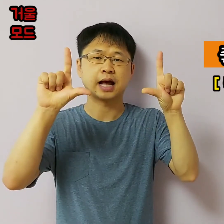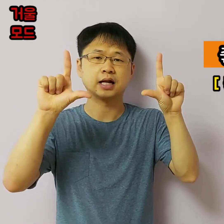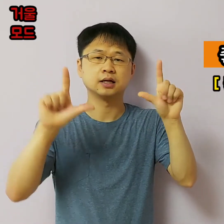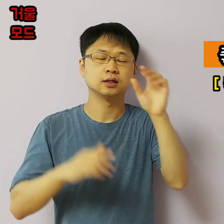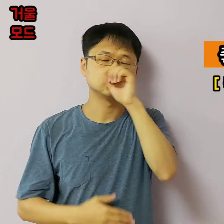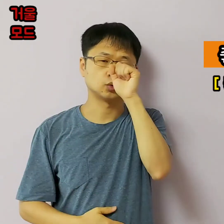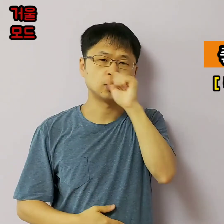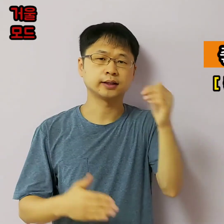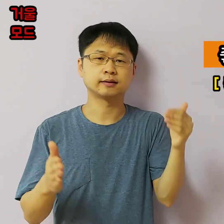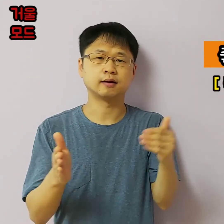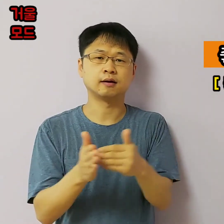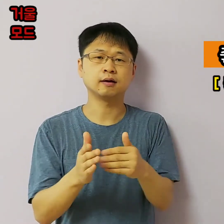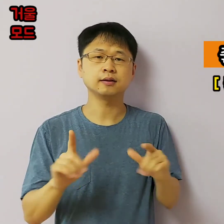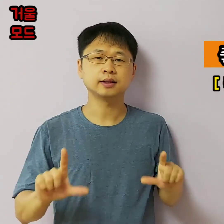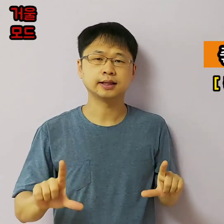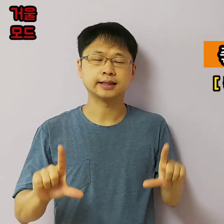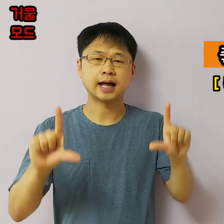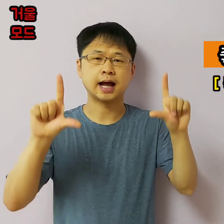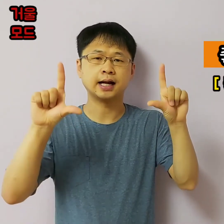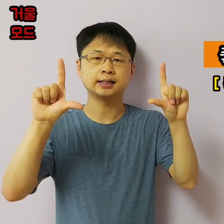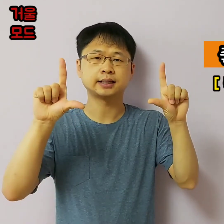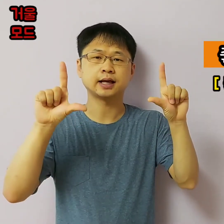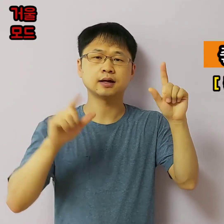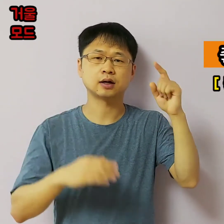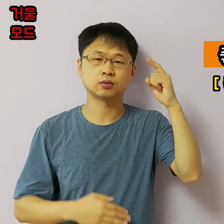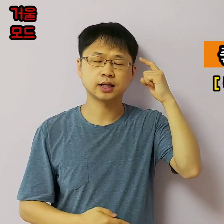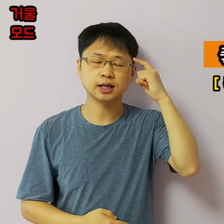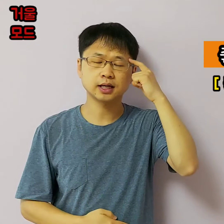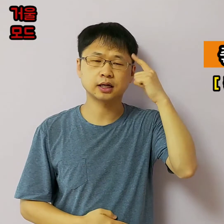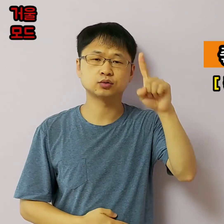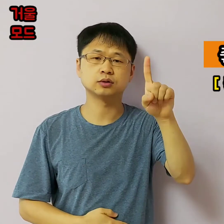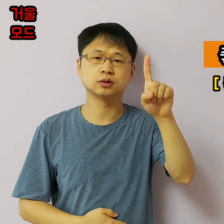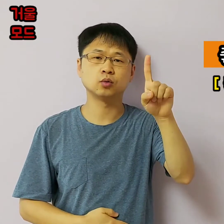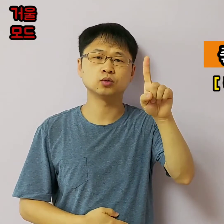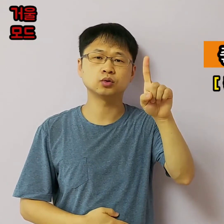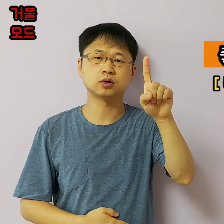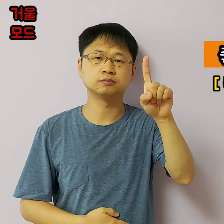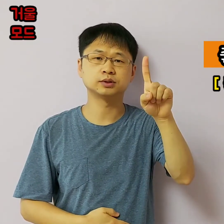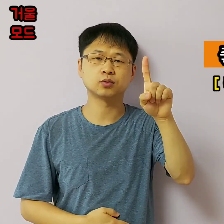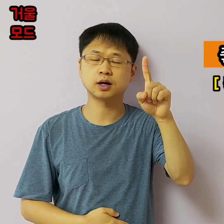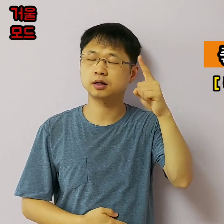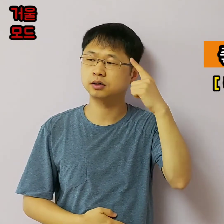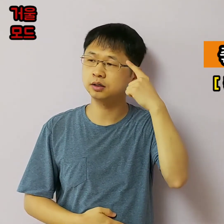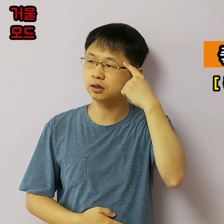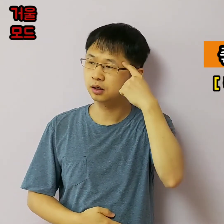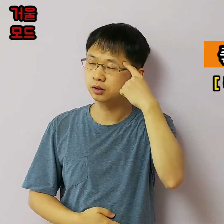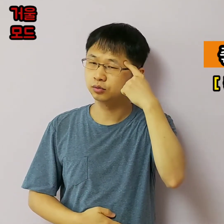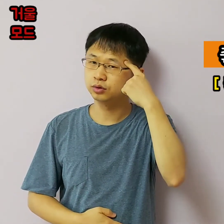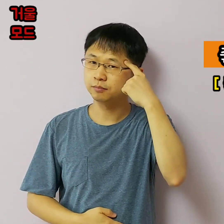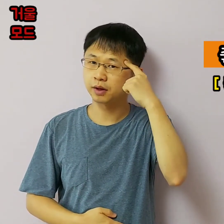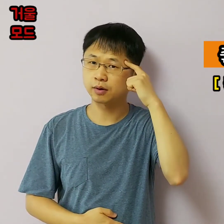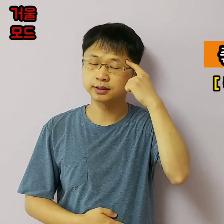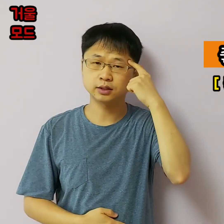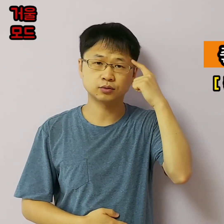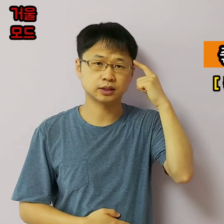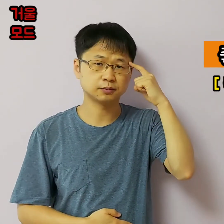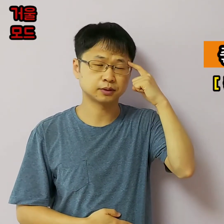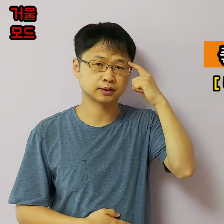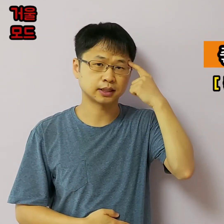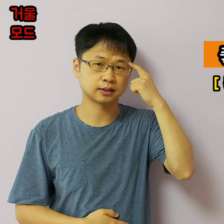날, 좋았던 날 생각을 하고 생각이란 수어는 오른손 검지손가락을 눈 옆에 관자놀이에 짚어서 살짝